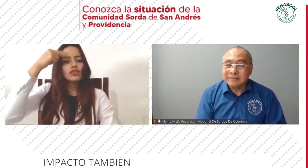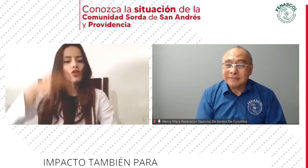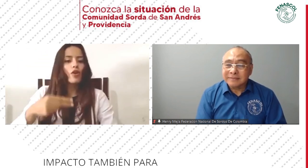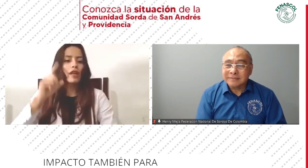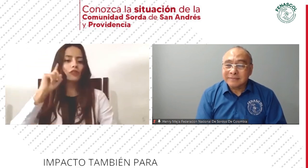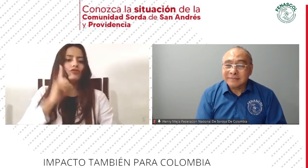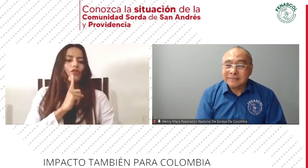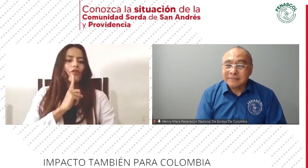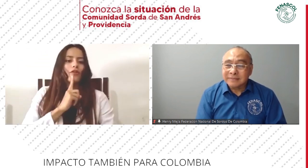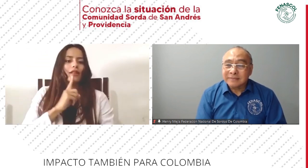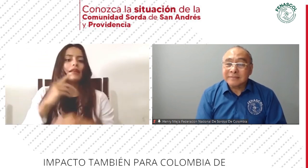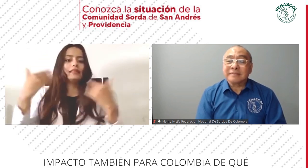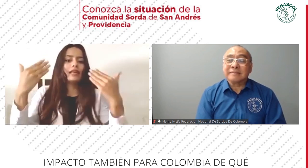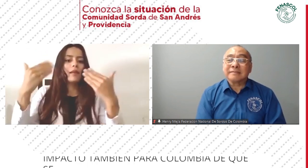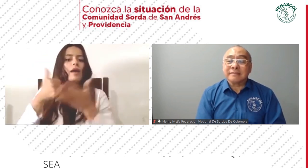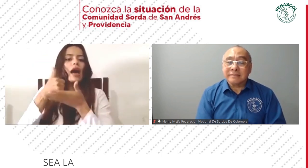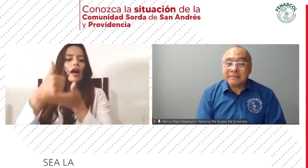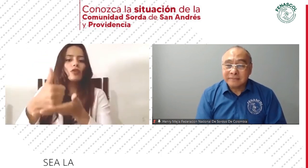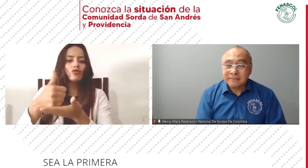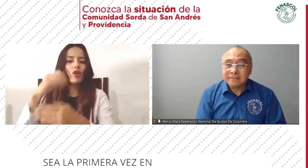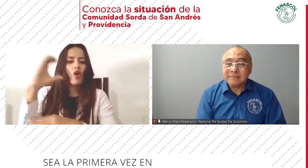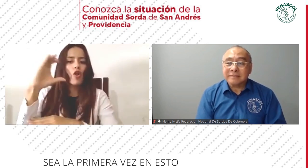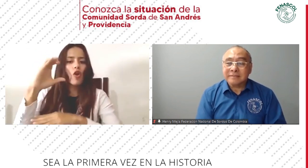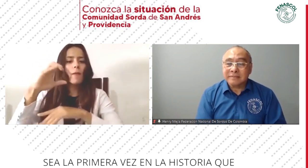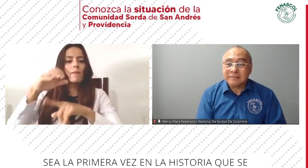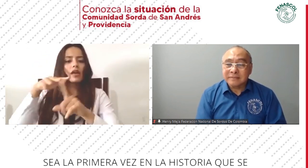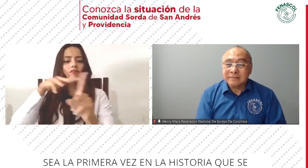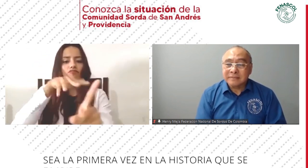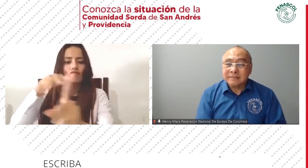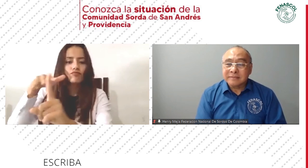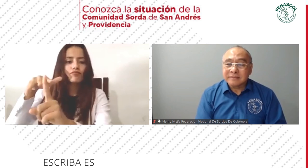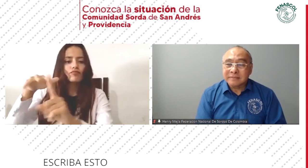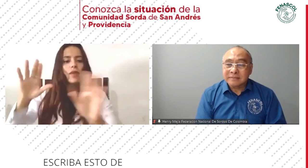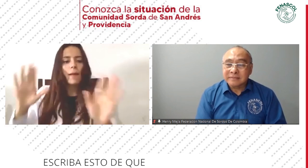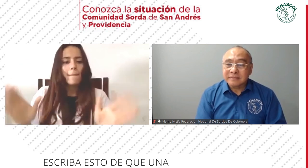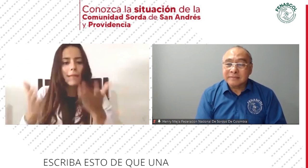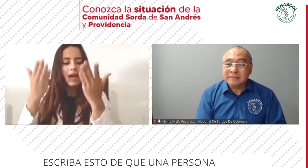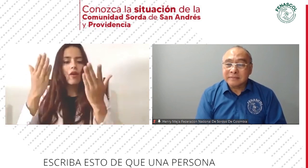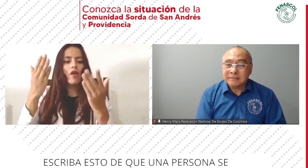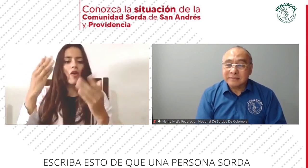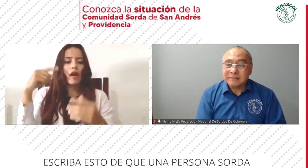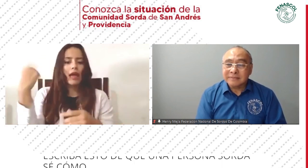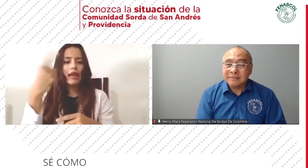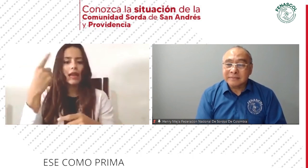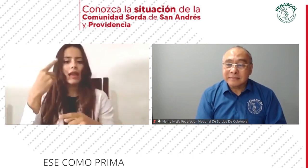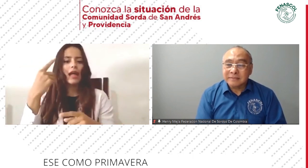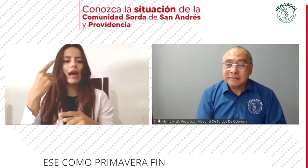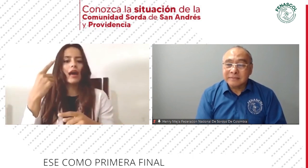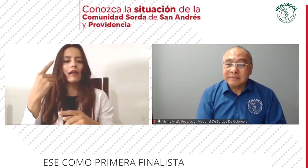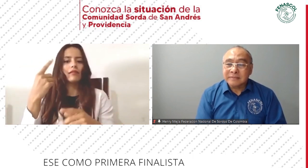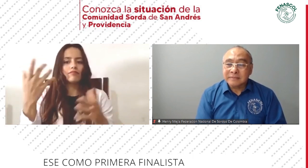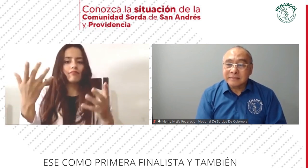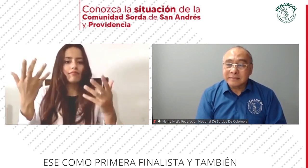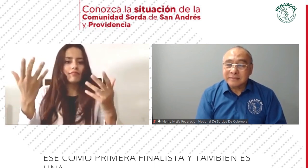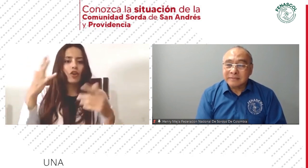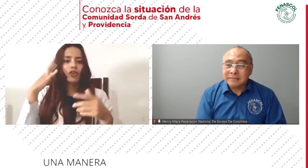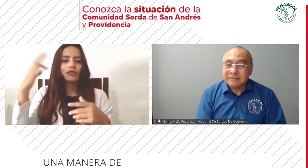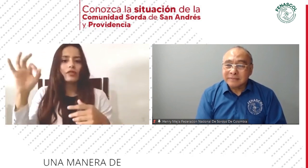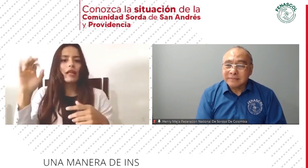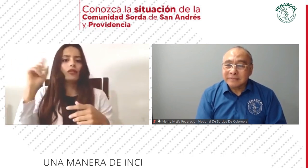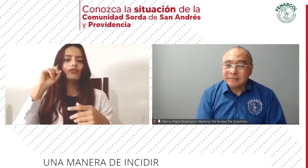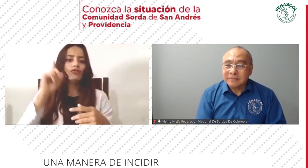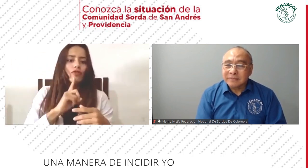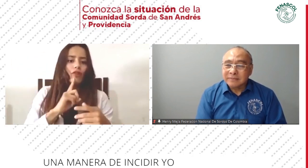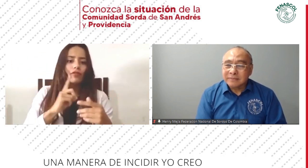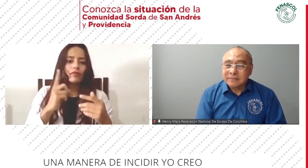para colombia de que sea la primera vez en la historia que se escriba esto de que una persona sorda se como primera finalista también es una manera de